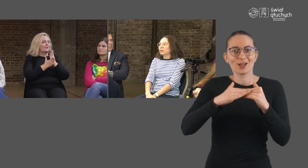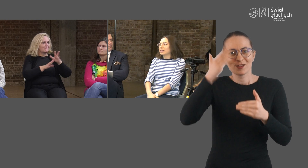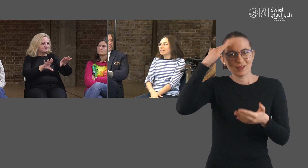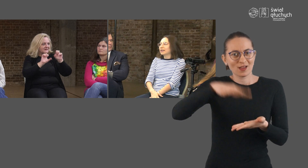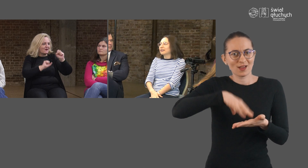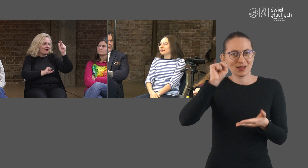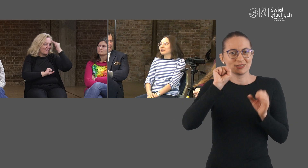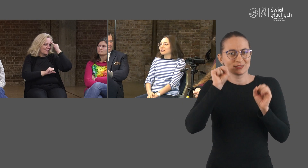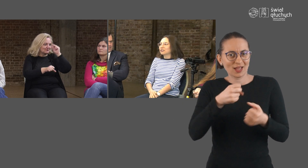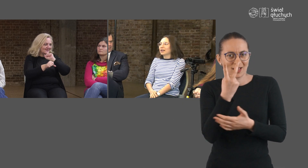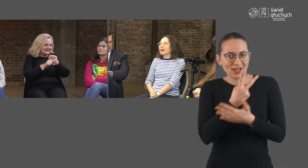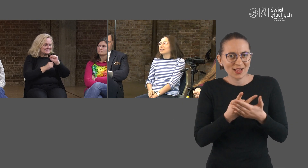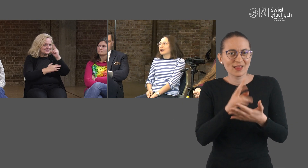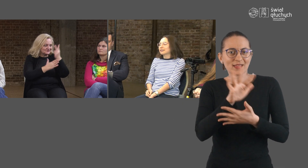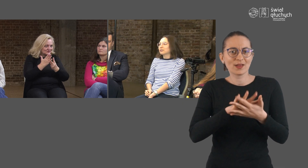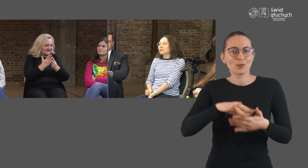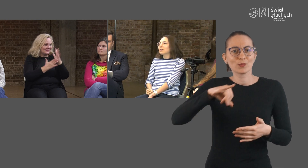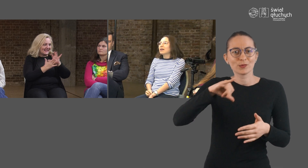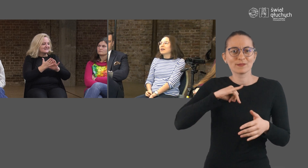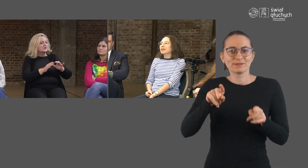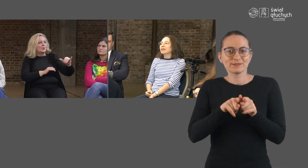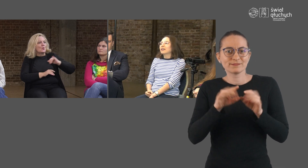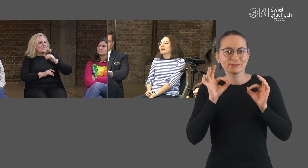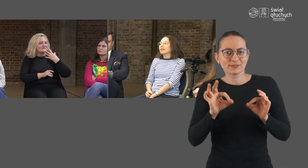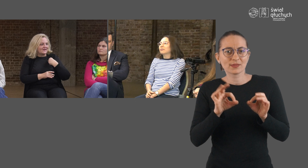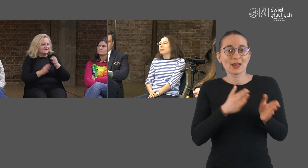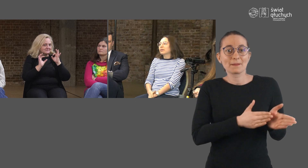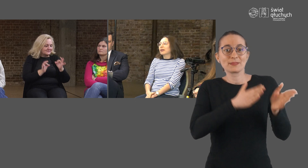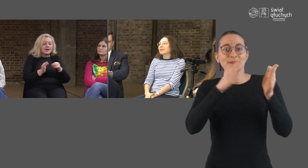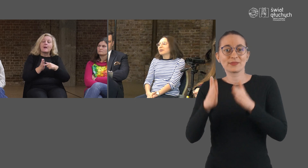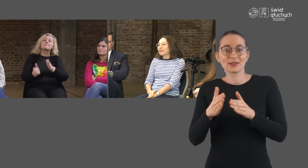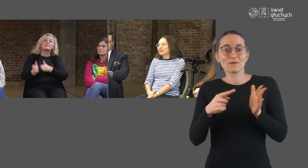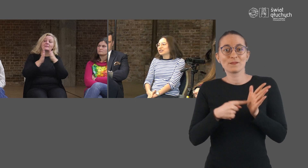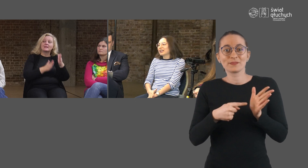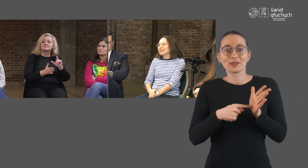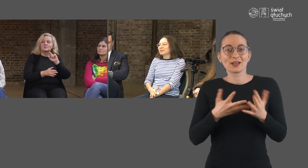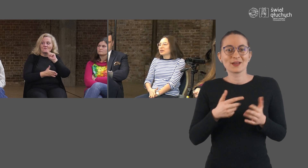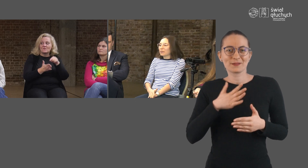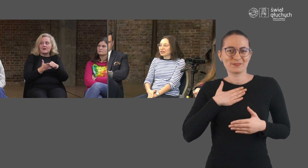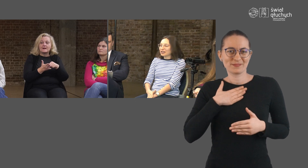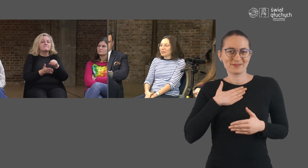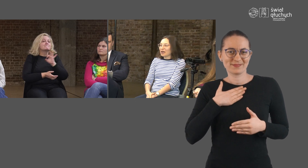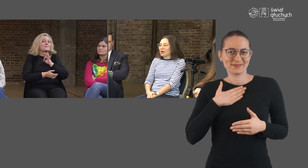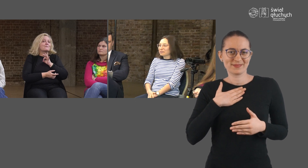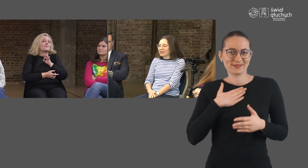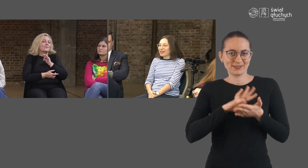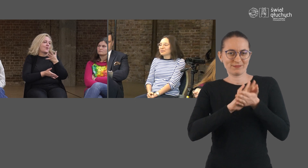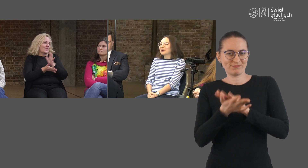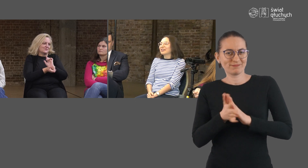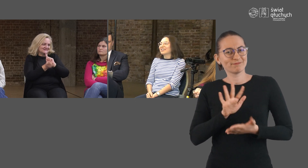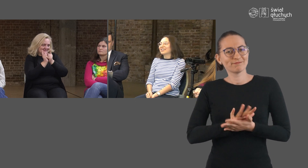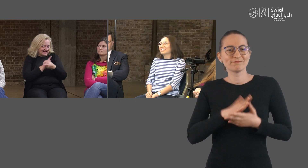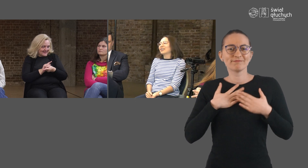wyrozumieniu czytania tekstów. I potem właśnie zmieniła się moja